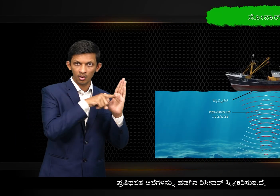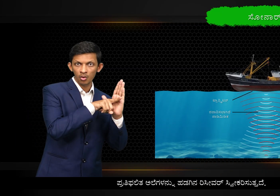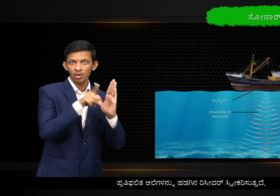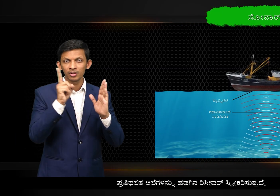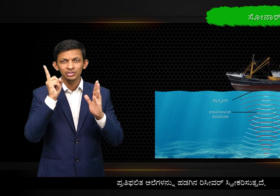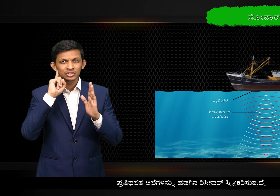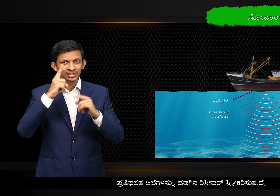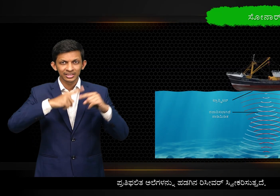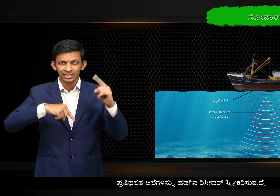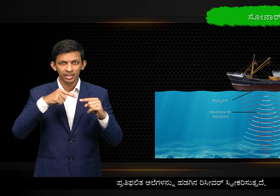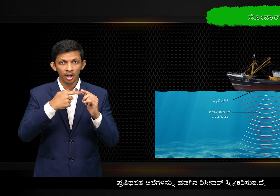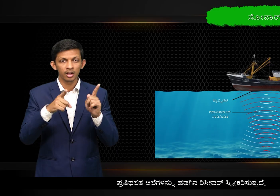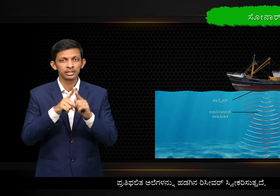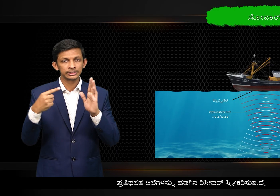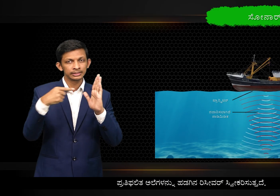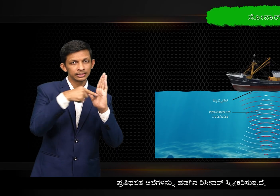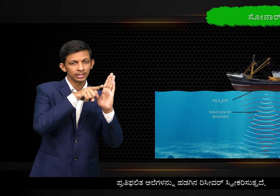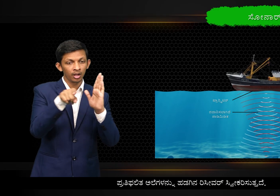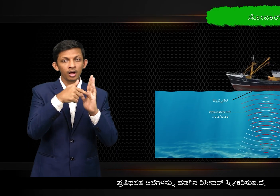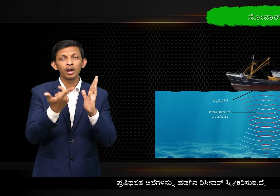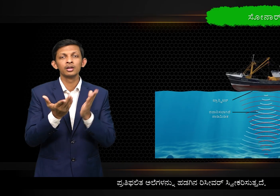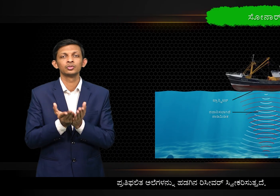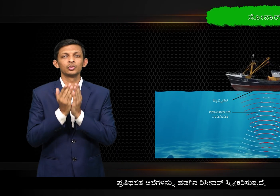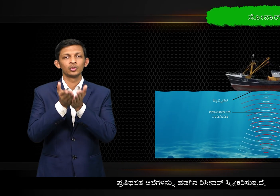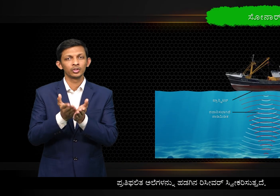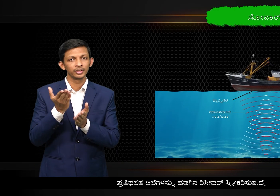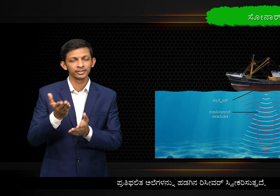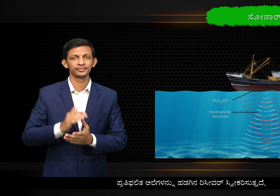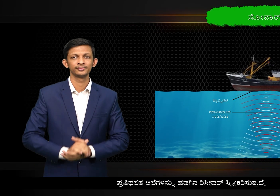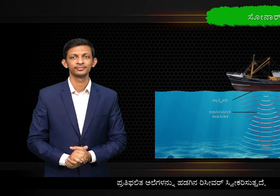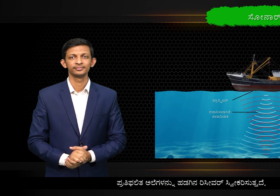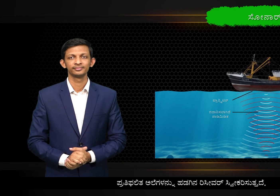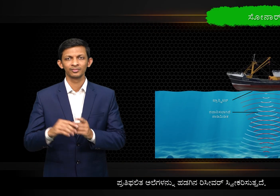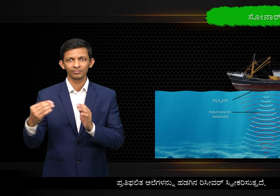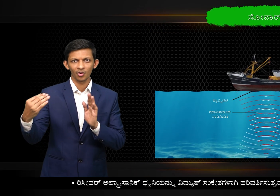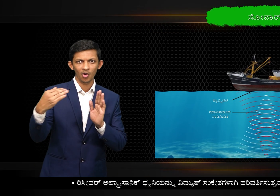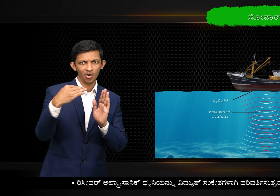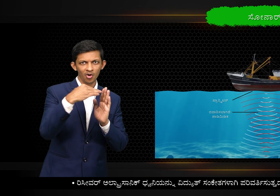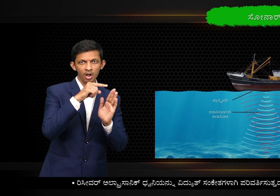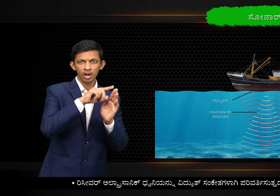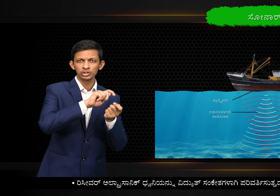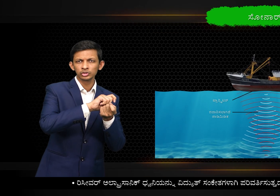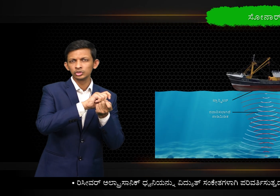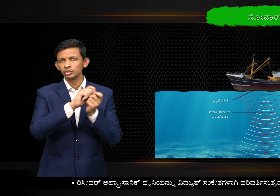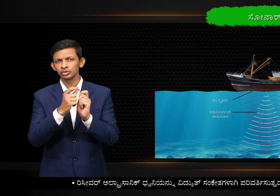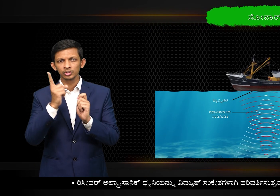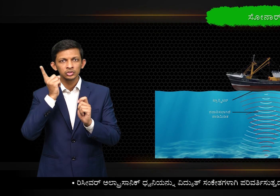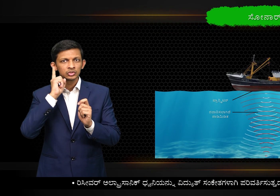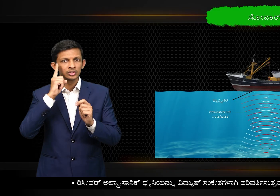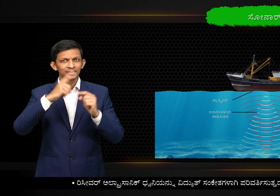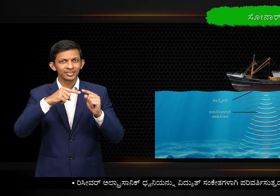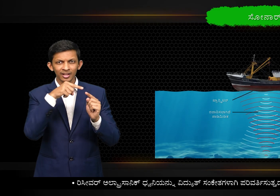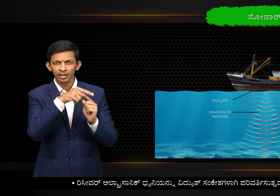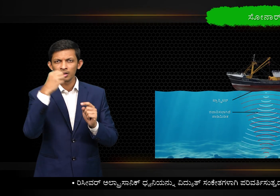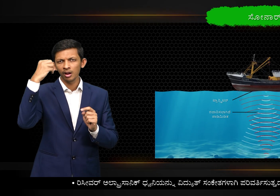ಪ್ರತಿಫಲಿತ ಅಲೆಗಳನ್ನು ಹಡಗಿನ ರಿಸೀವರ್ ಸ್ವೀಕರಿಸುತ್ತದೆ. ರಿಸೀವರ್ ಅಲ್ಟ್ರಾಸಾನಿಕ್